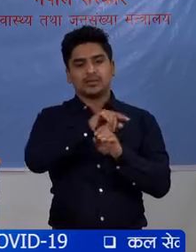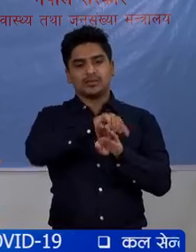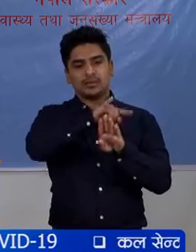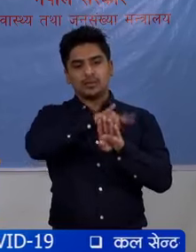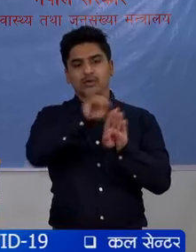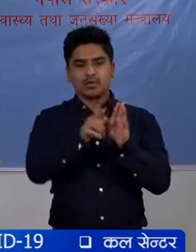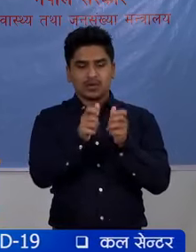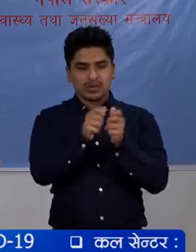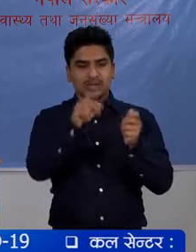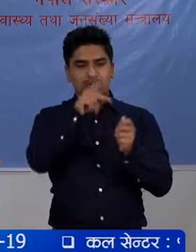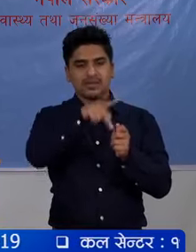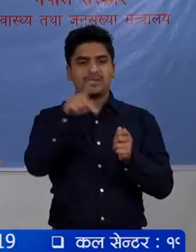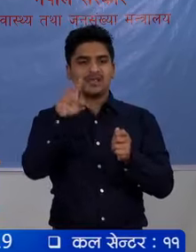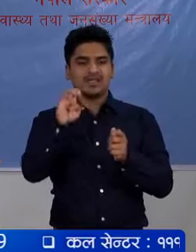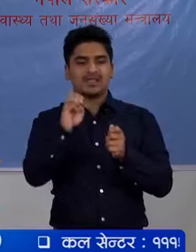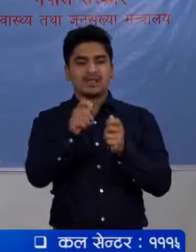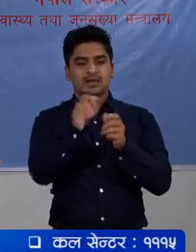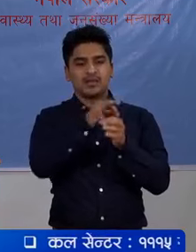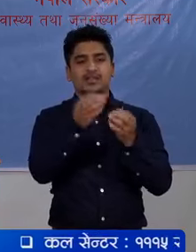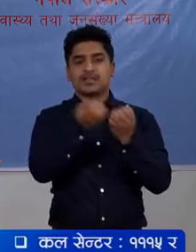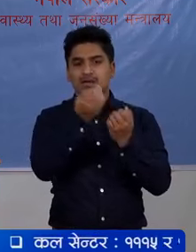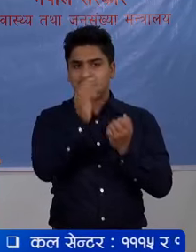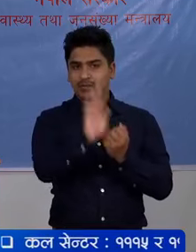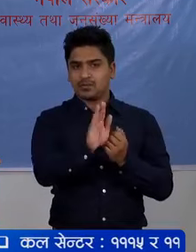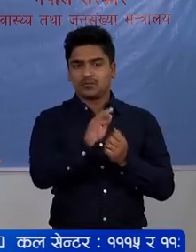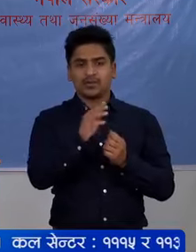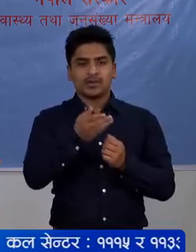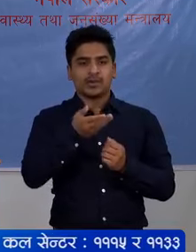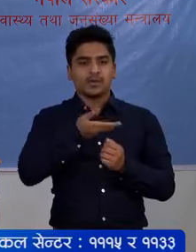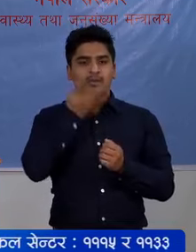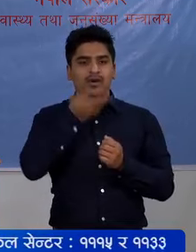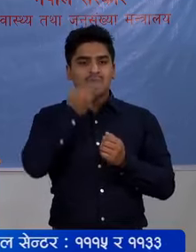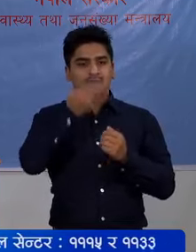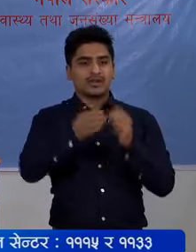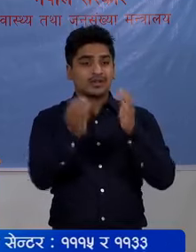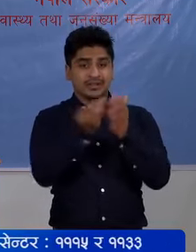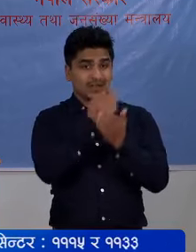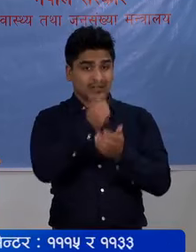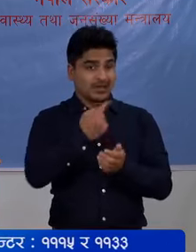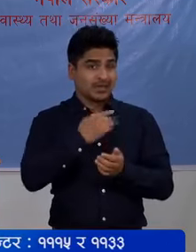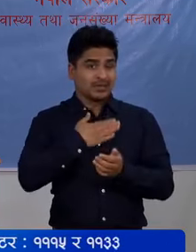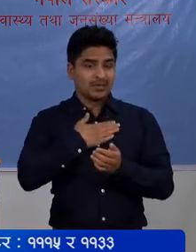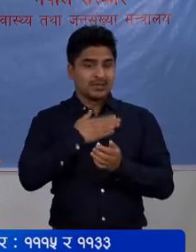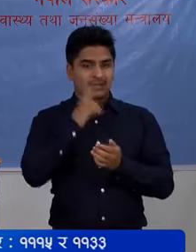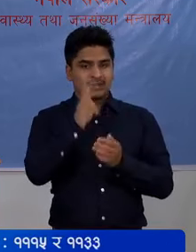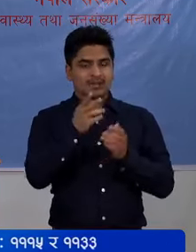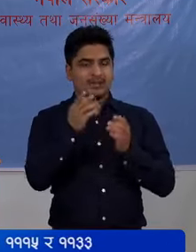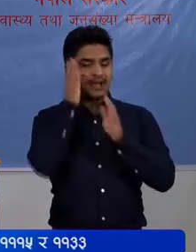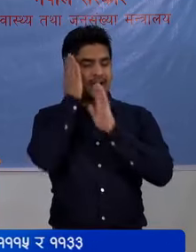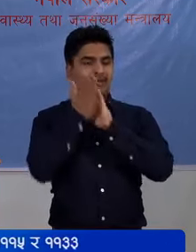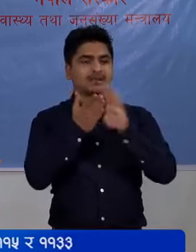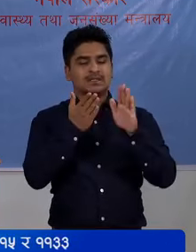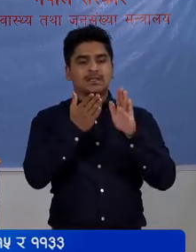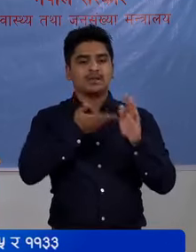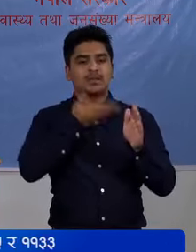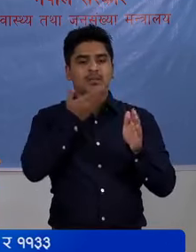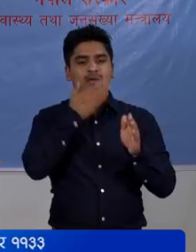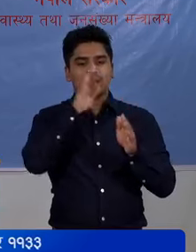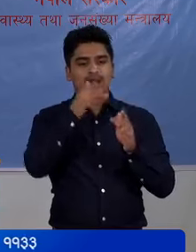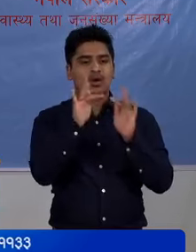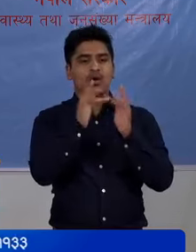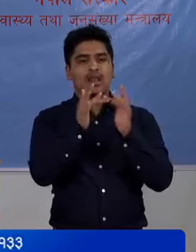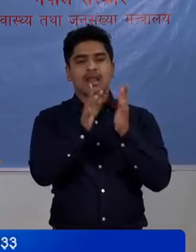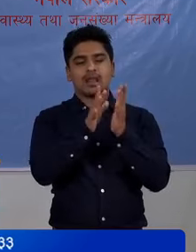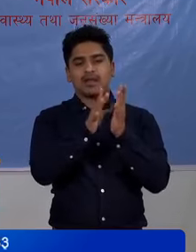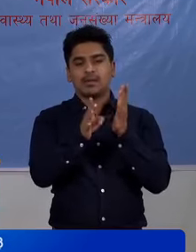PPU को ब्युँष्था बनी गरेका चाहूं रहा हमरो पड़ाय उने संस्ता भगोनाले हमरा रेजिडिनर को पड़ाय लाई अनलाइन सिस्टम मा